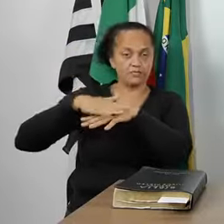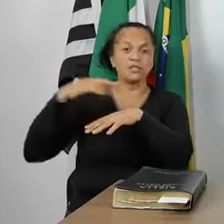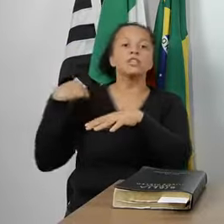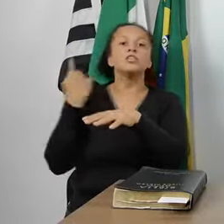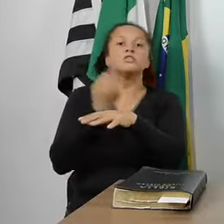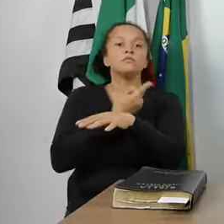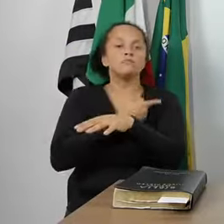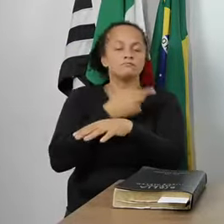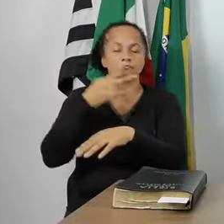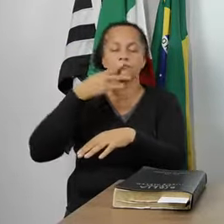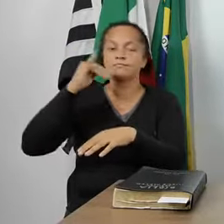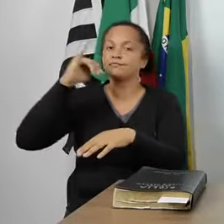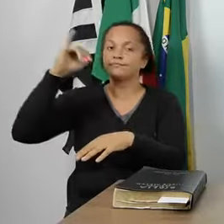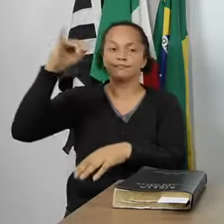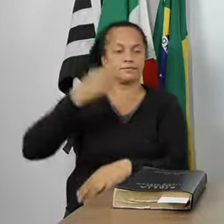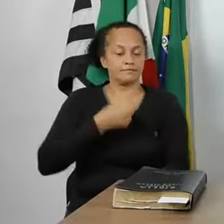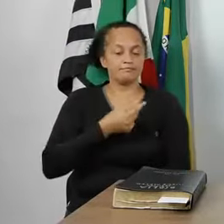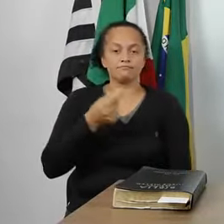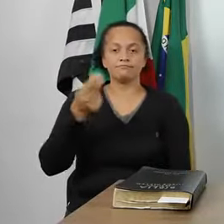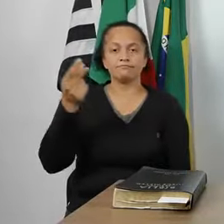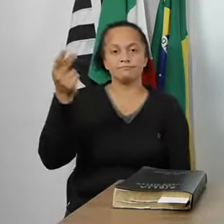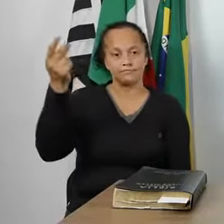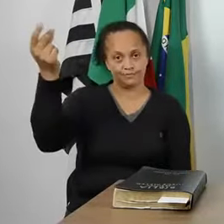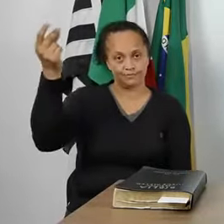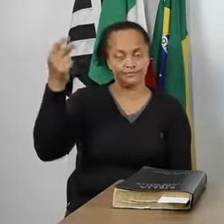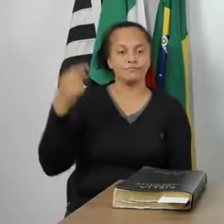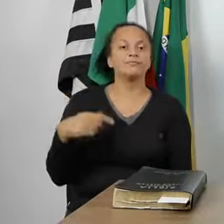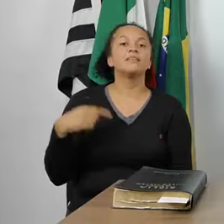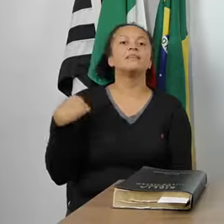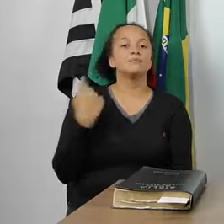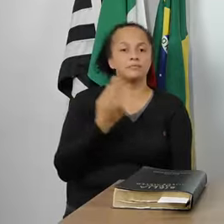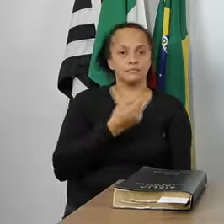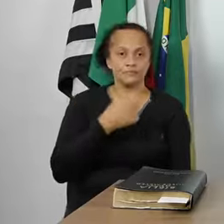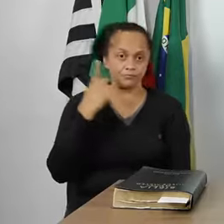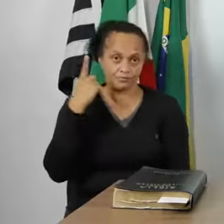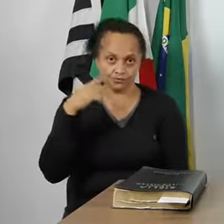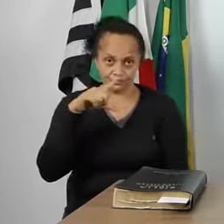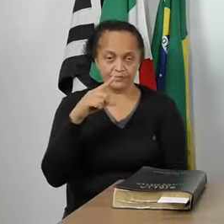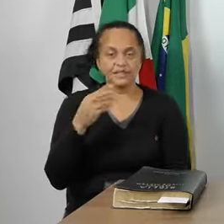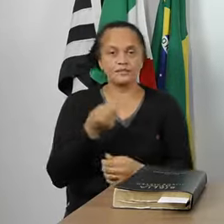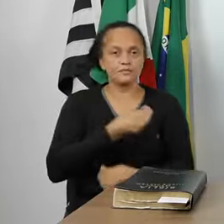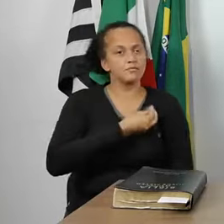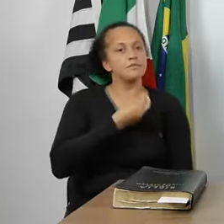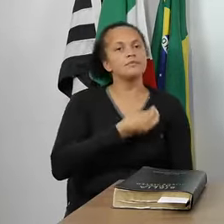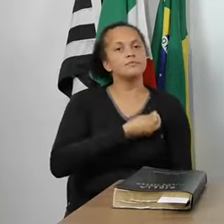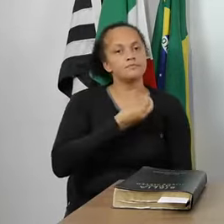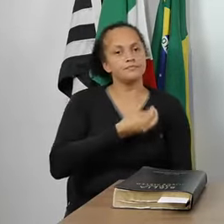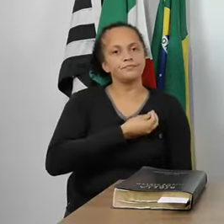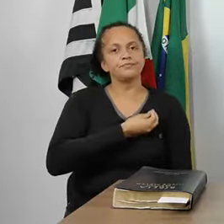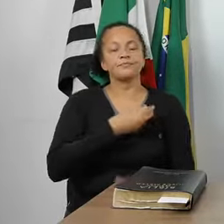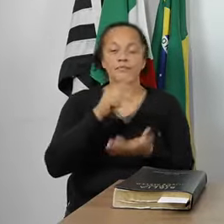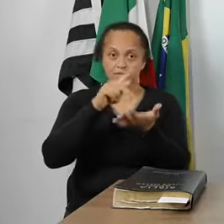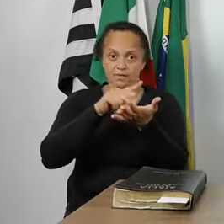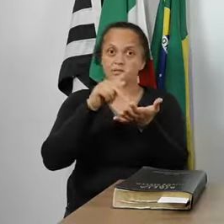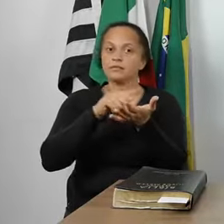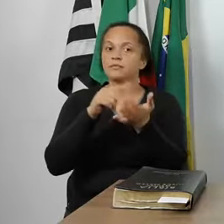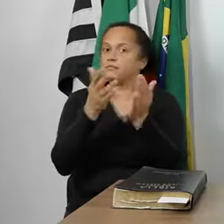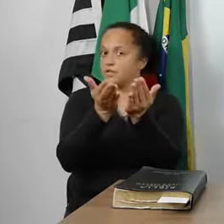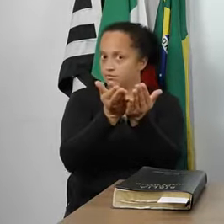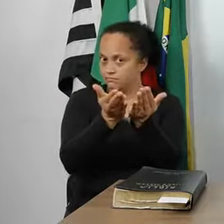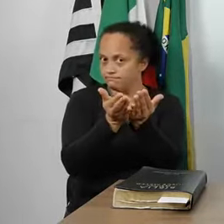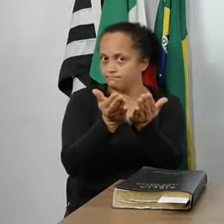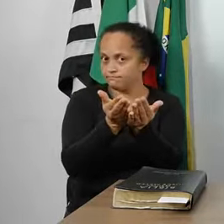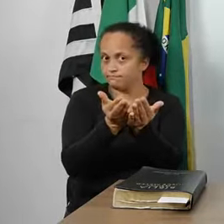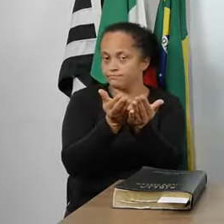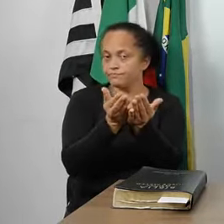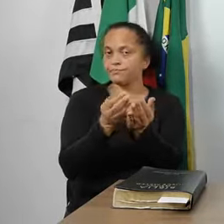Pai eterno. Então, para que a gente consiga de fato viver verdadeiramente esse cristianismo,